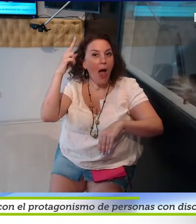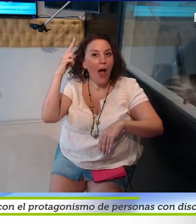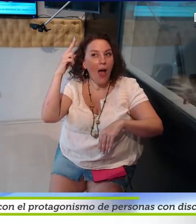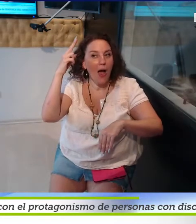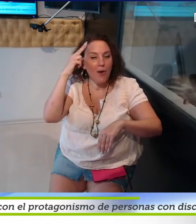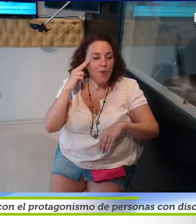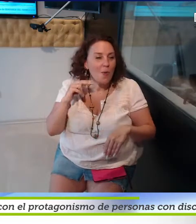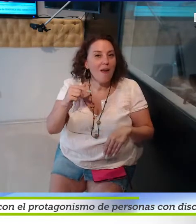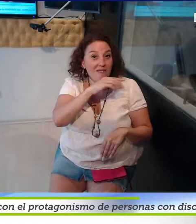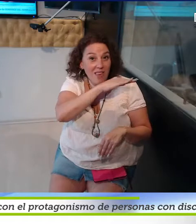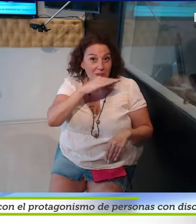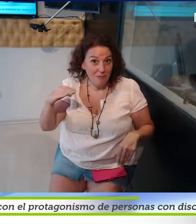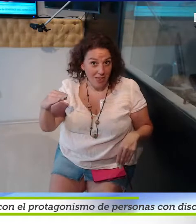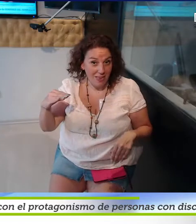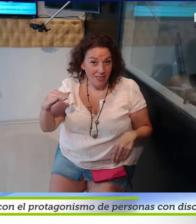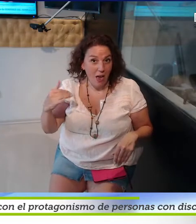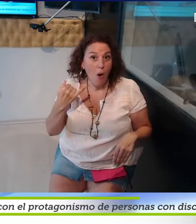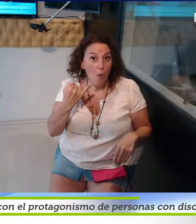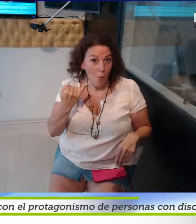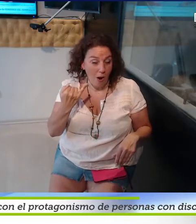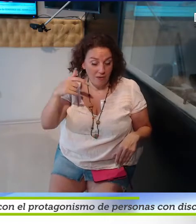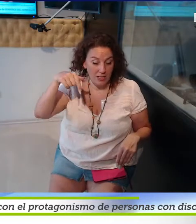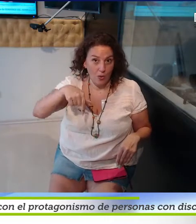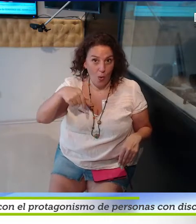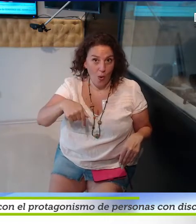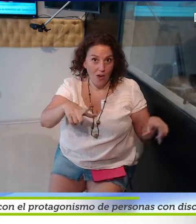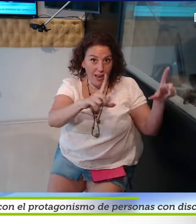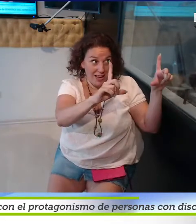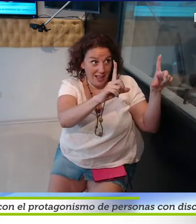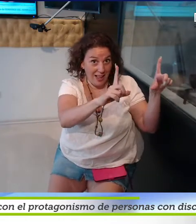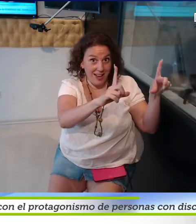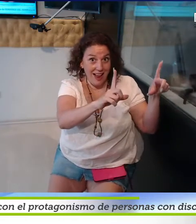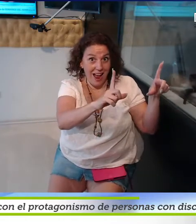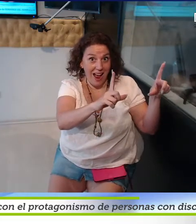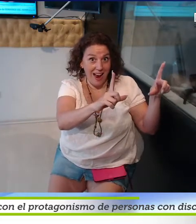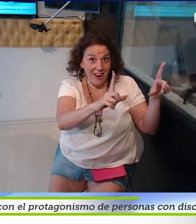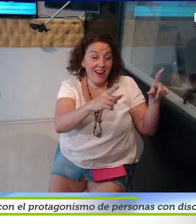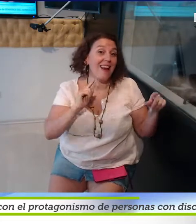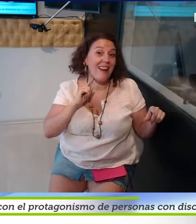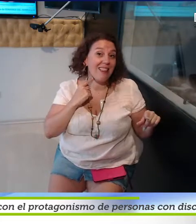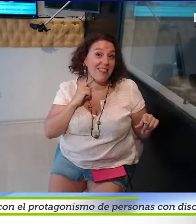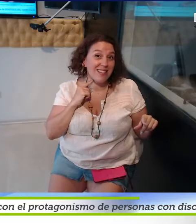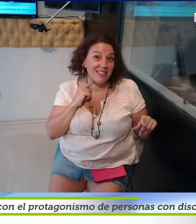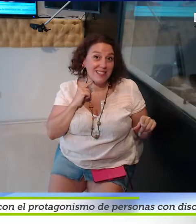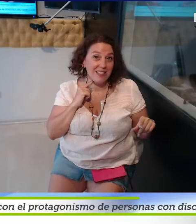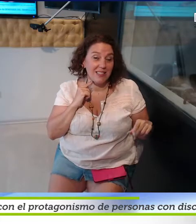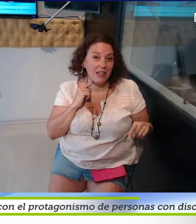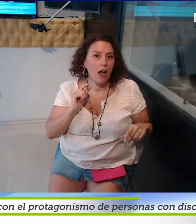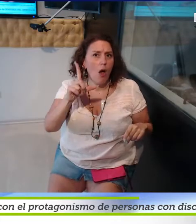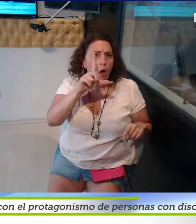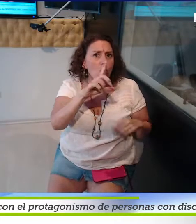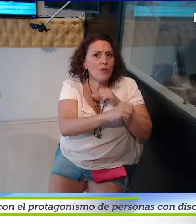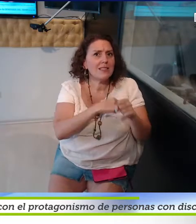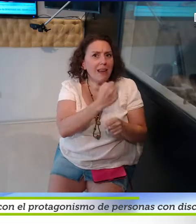qué días? Jueves, que soy. ¿Solo los jueves? Los jueves. ¿Y nunca más? A mí también. ¿O es de lunes a viernes? De